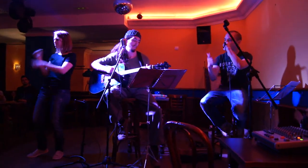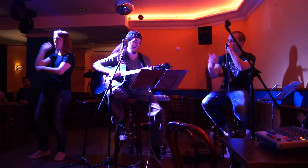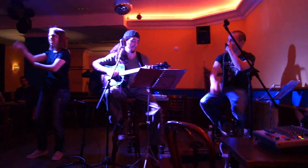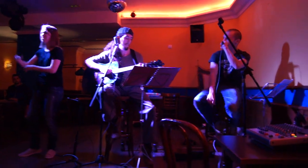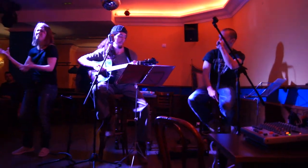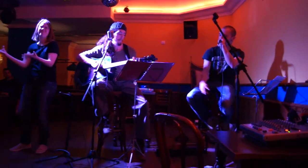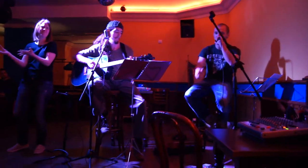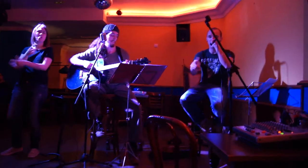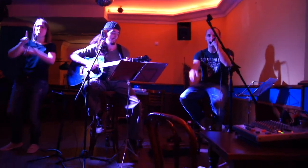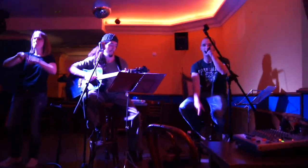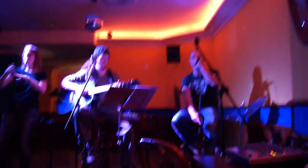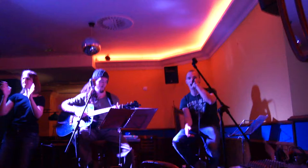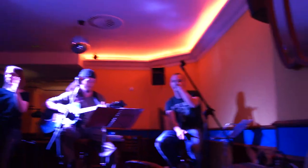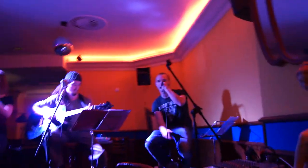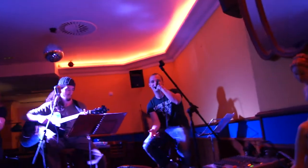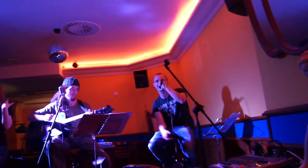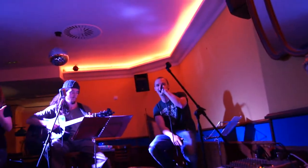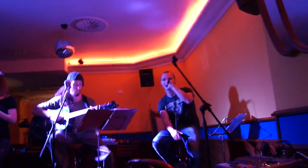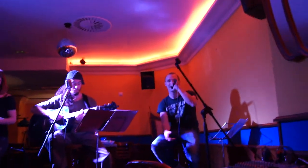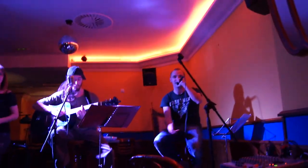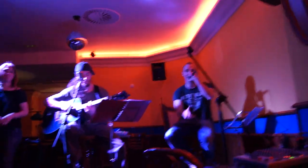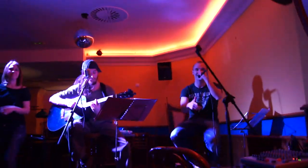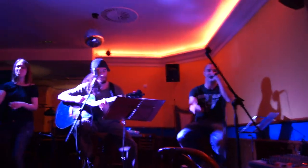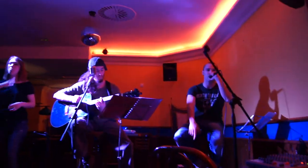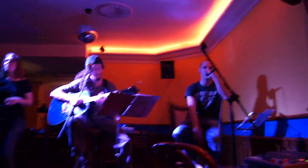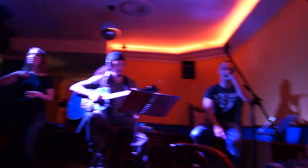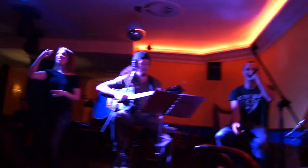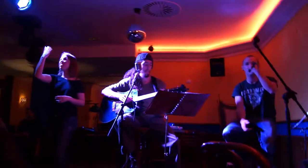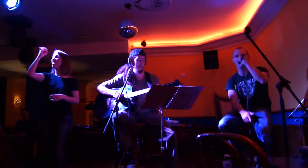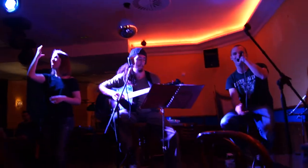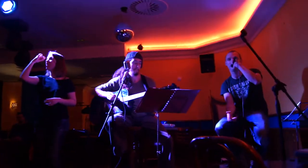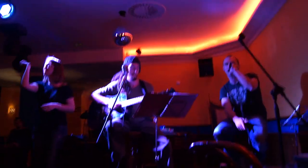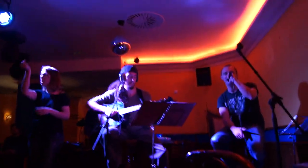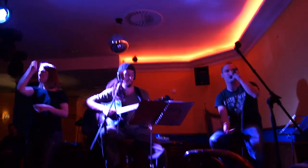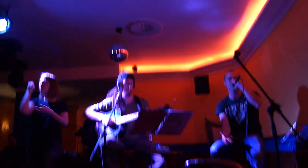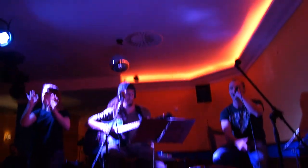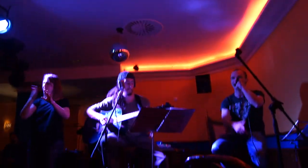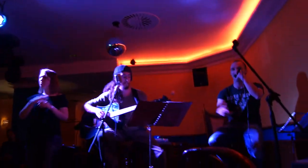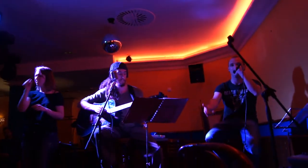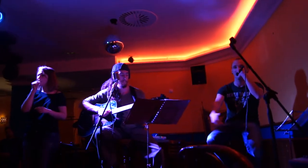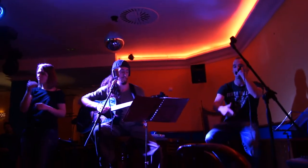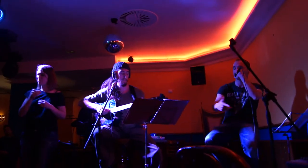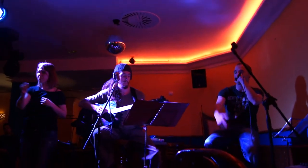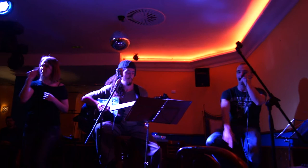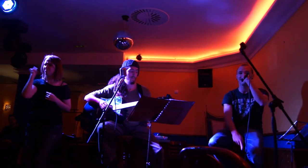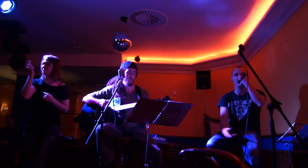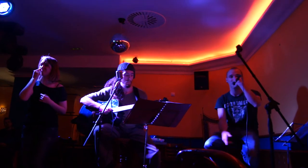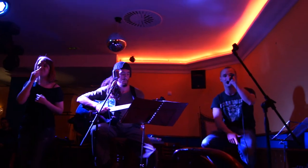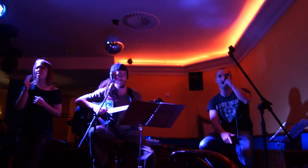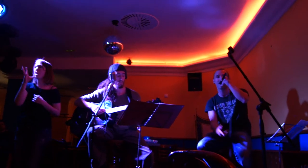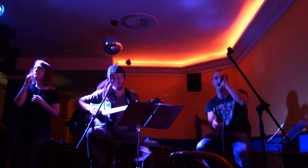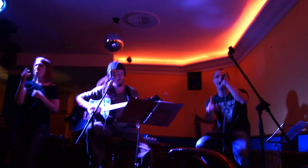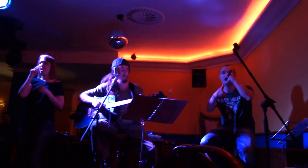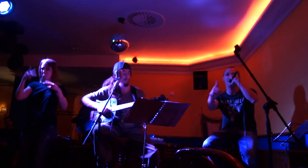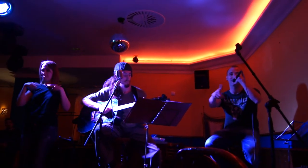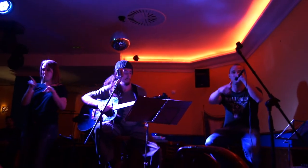gente, supéralos, todo depende del momento en que estés. Quizás este capullo ya esté huérfano de pétalos, ya se dan cuenta mis canciones, chico, no es